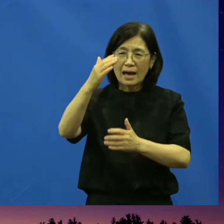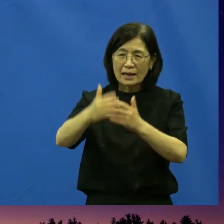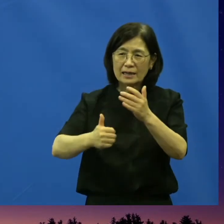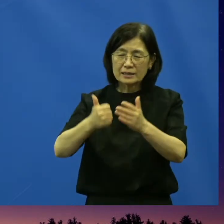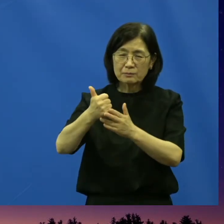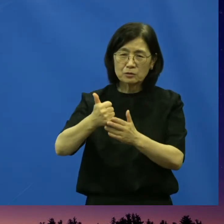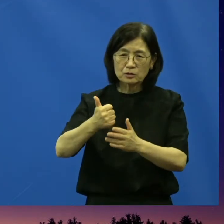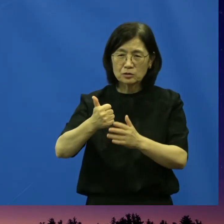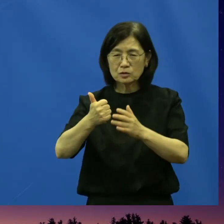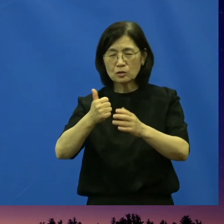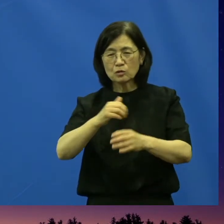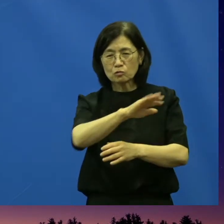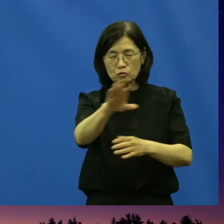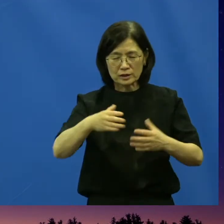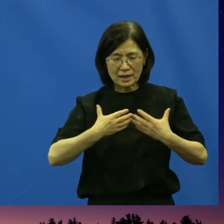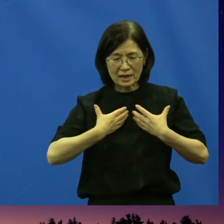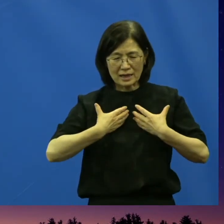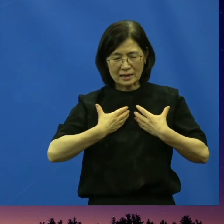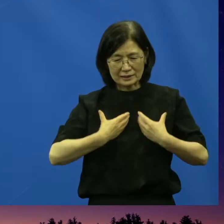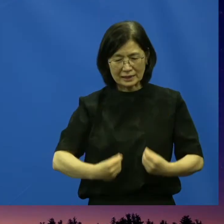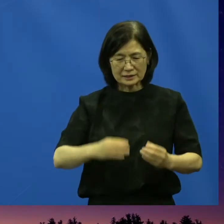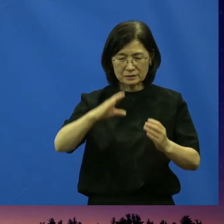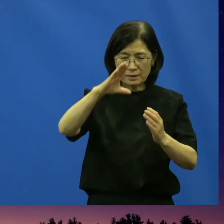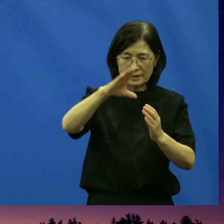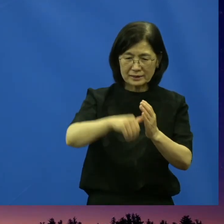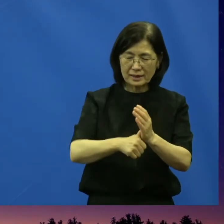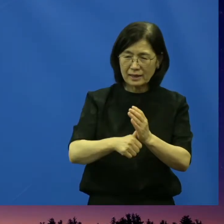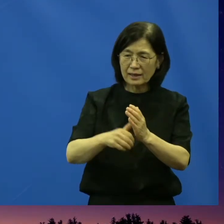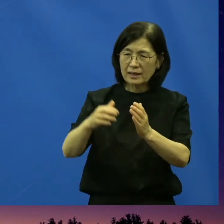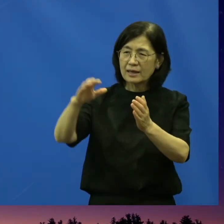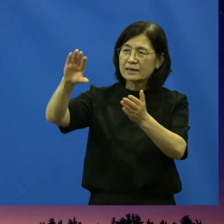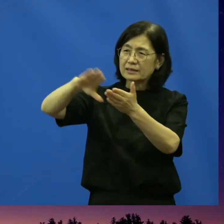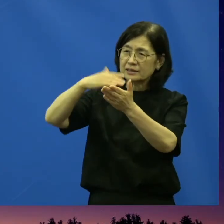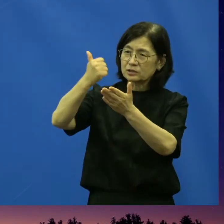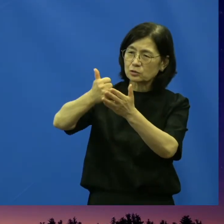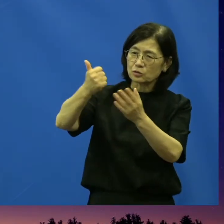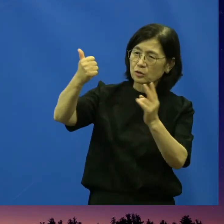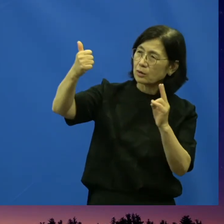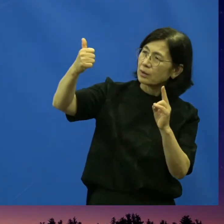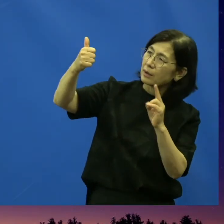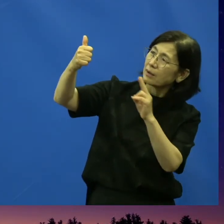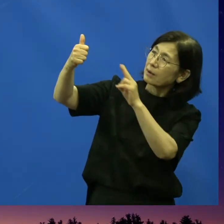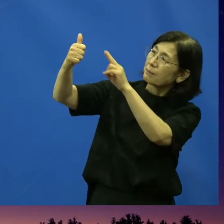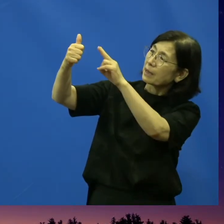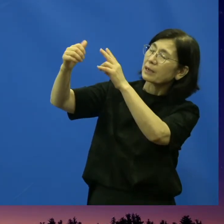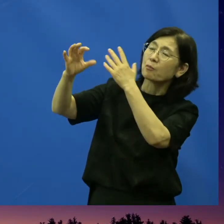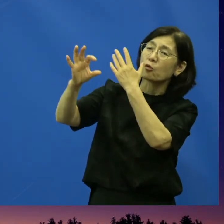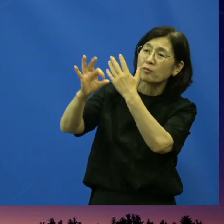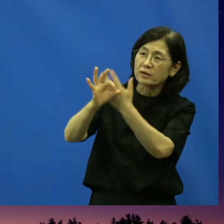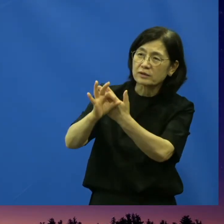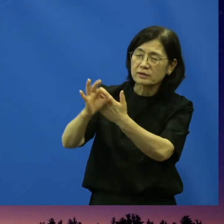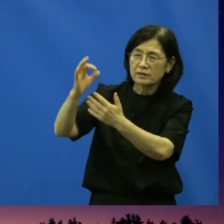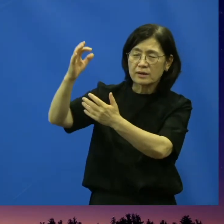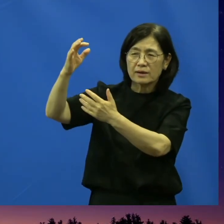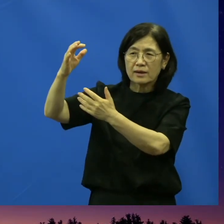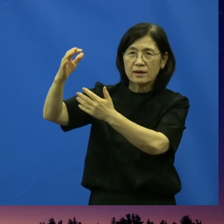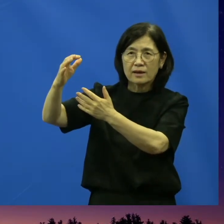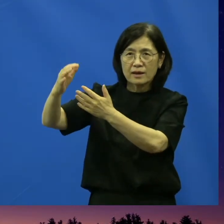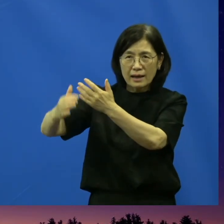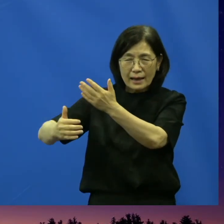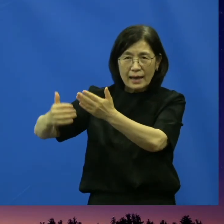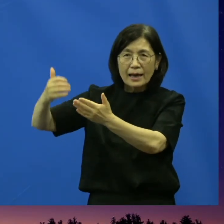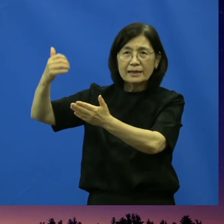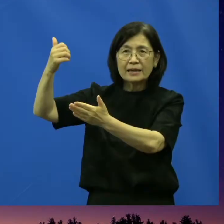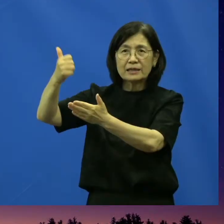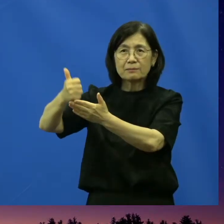낙심하고 절망하고 있을 때 고개를 들어 그리스도를 바라보시고 그리스도에게 도망을 치시면 그분이 우리의 소망의 반주가 되시고 방주가 되시고